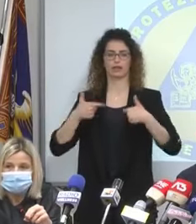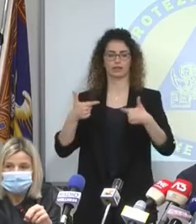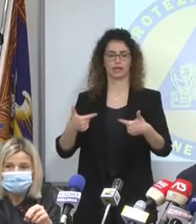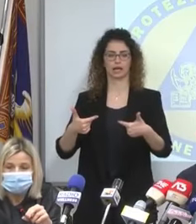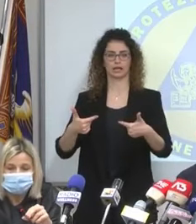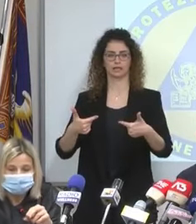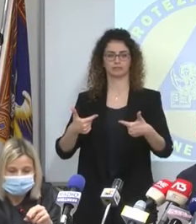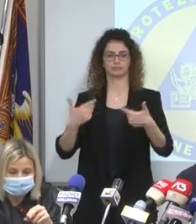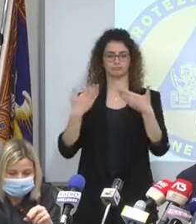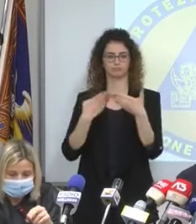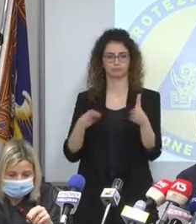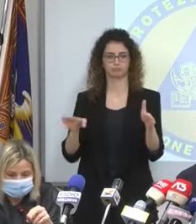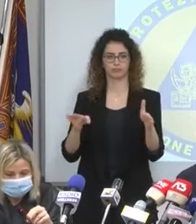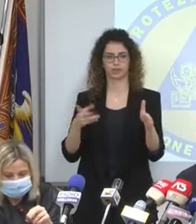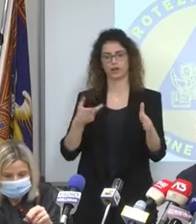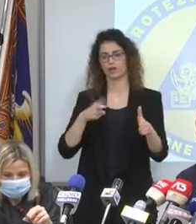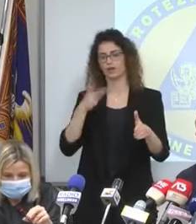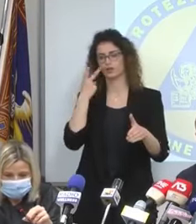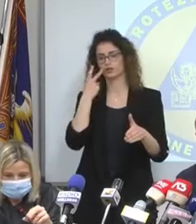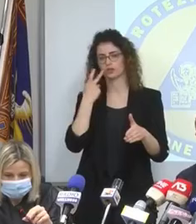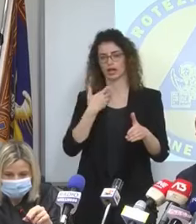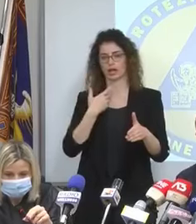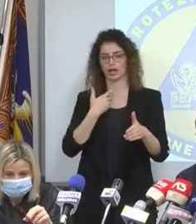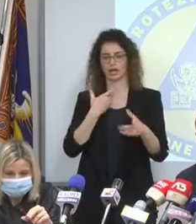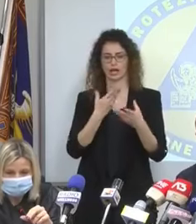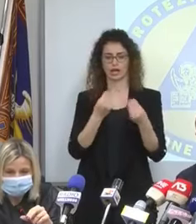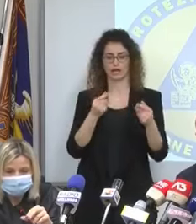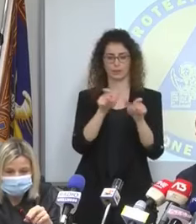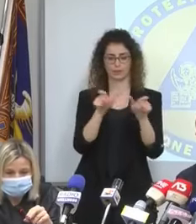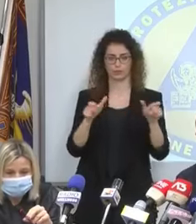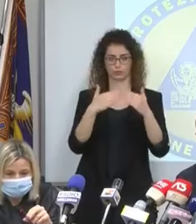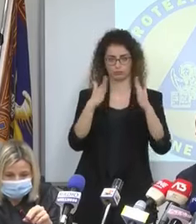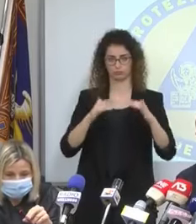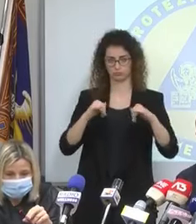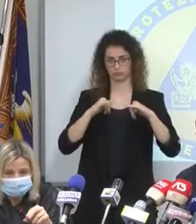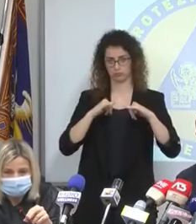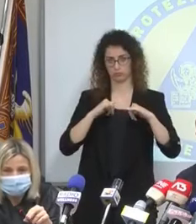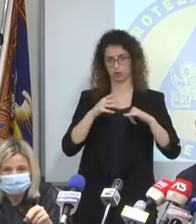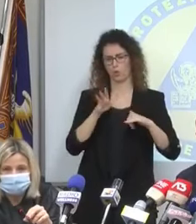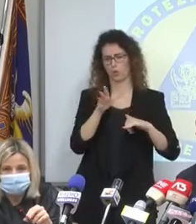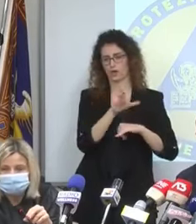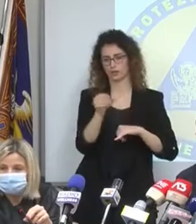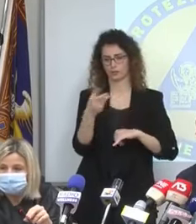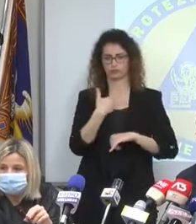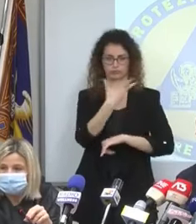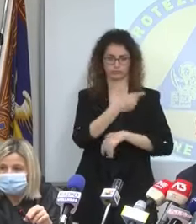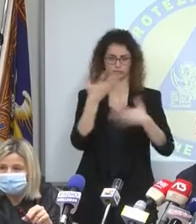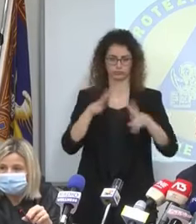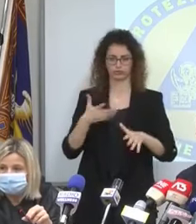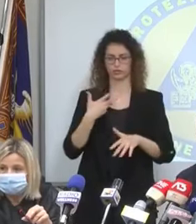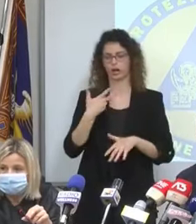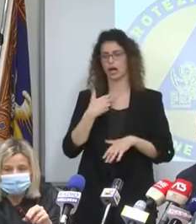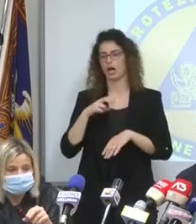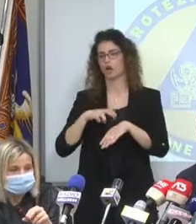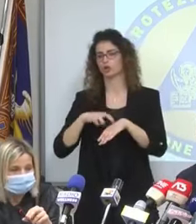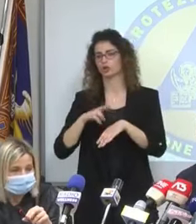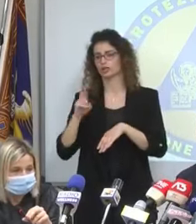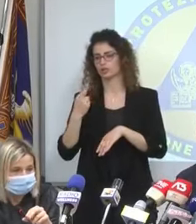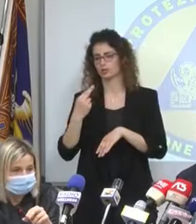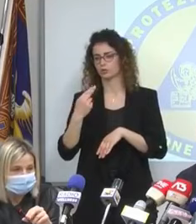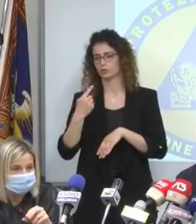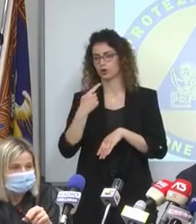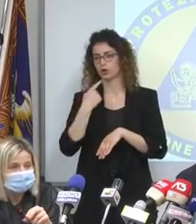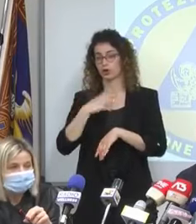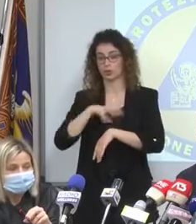c'è comunque la maggior parte di ospiti operatori sono vaccinati. C'è una questione che però so che la dottoressa Russo deve aver scritto anche